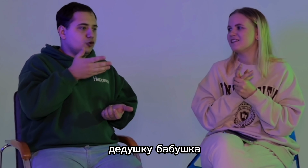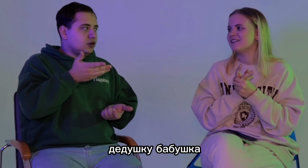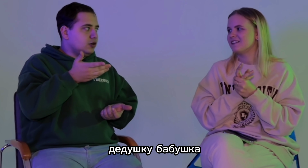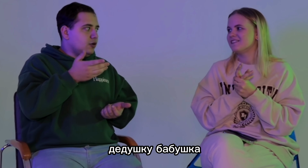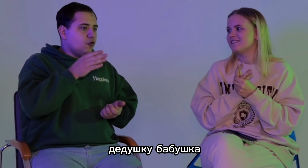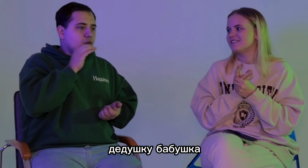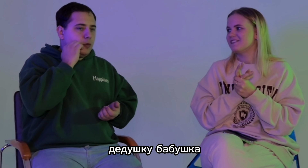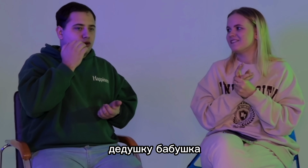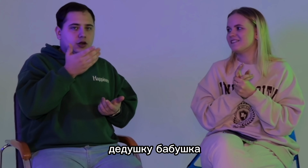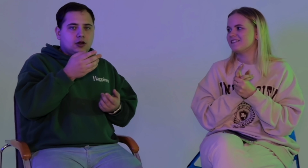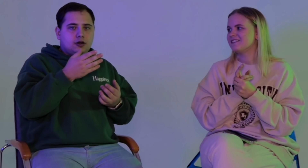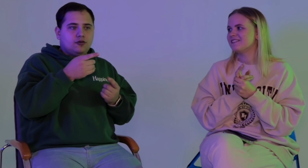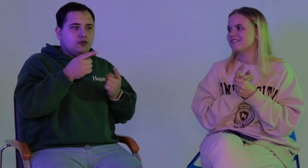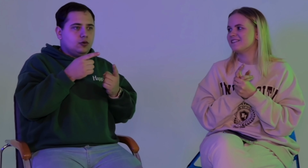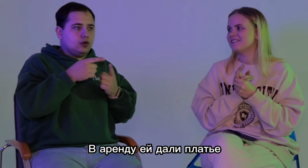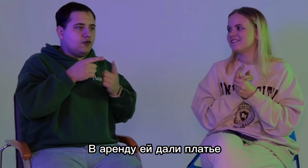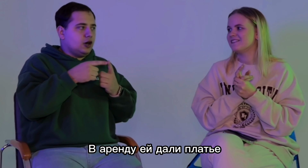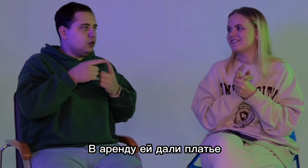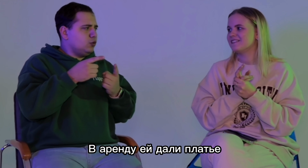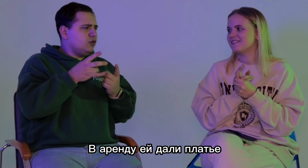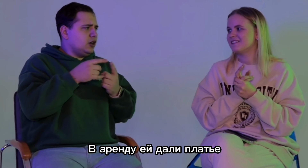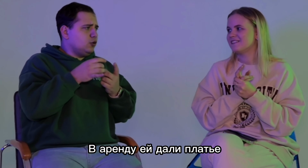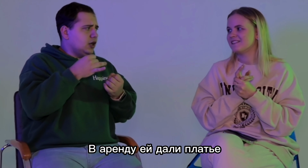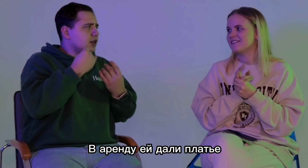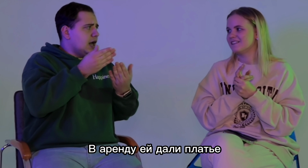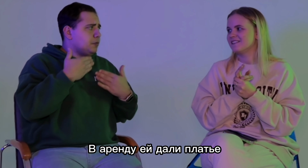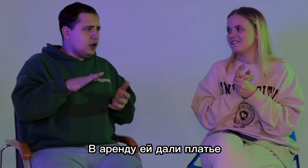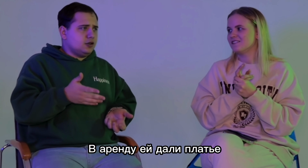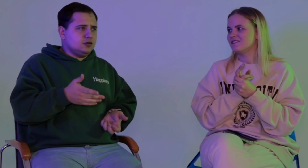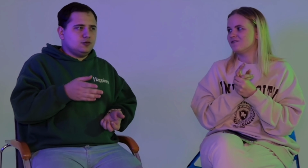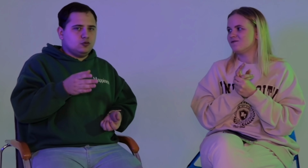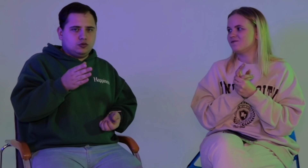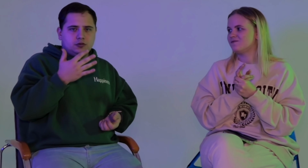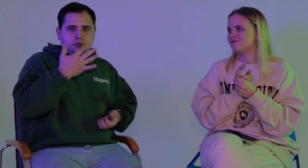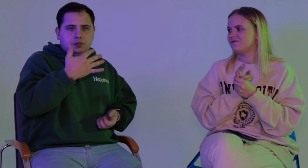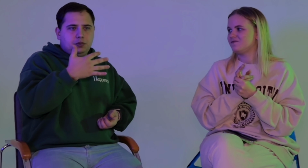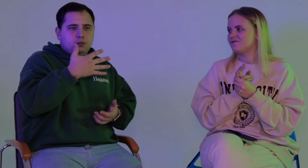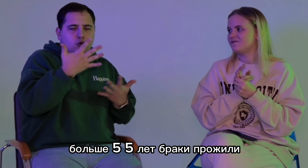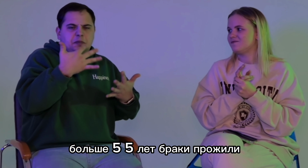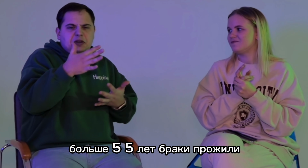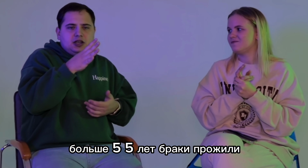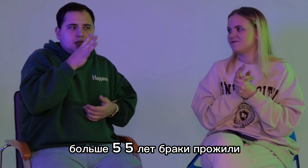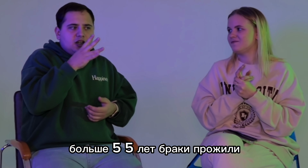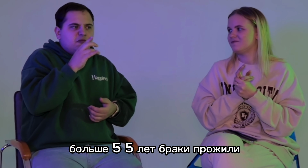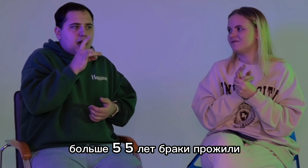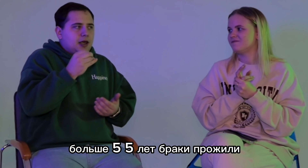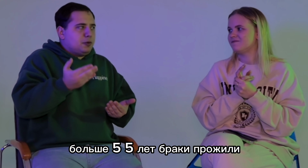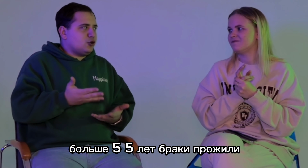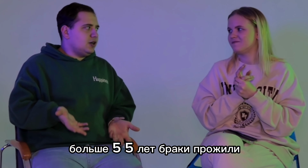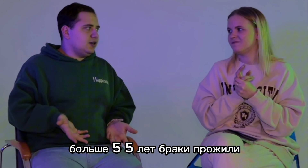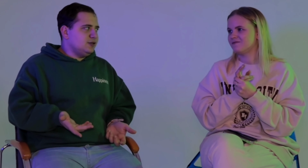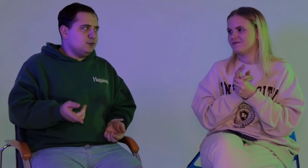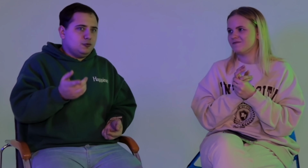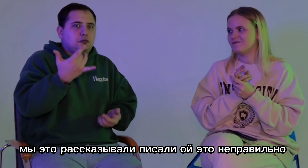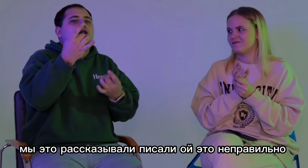дедушку. Бабушка. А Барину? Ну и Барину ей дали платье. Больше 50 лет в браке прожили. Вы будете